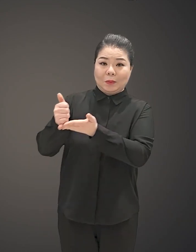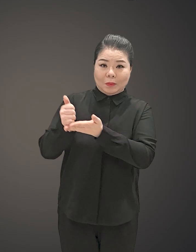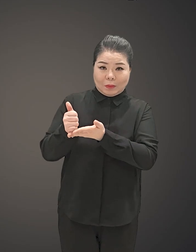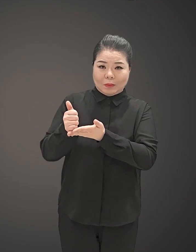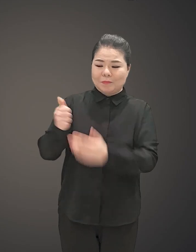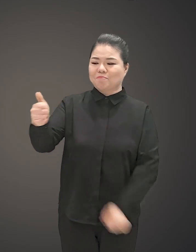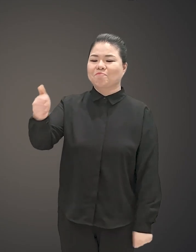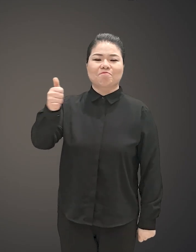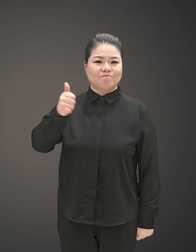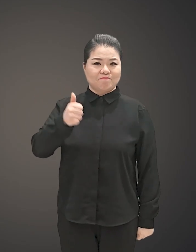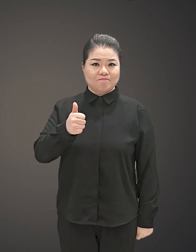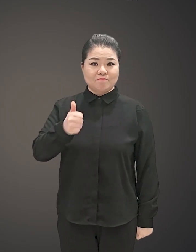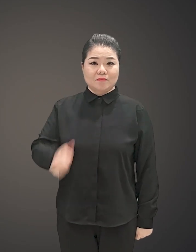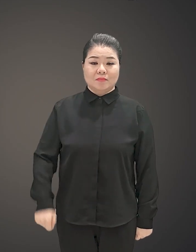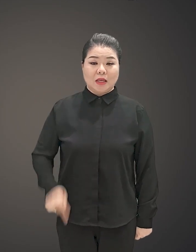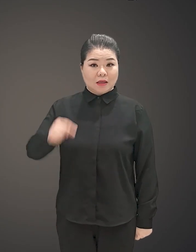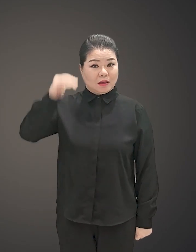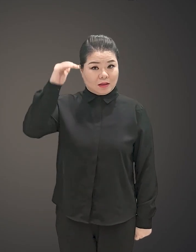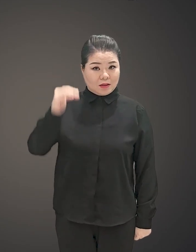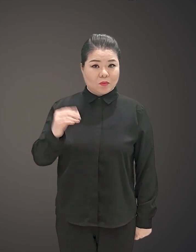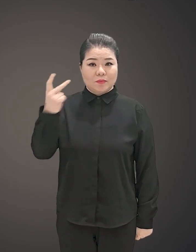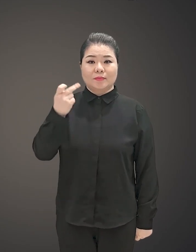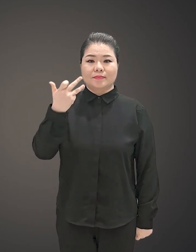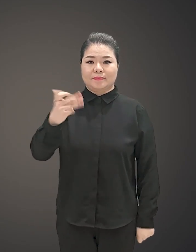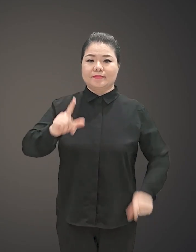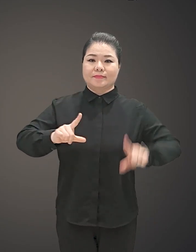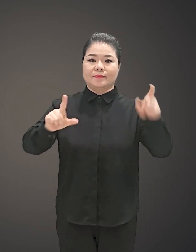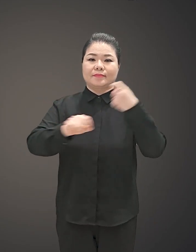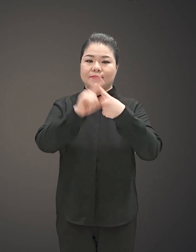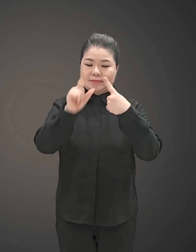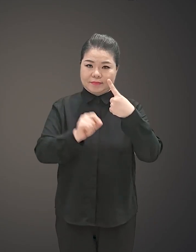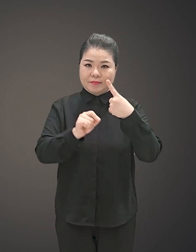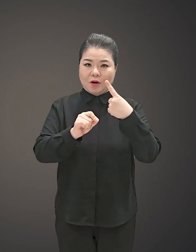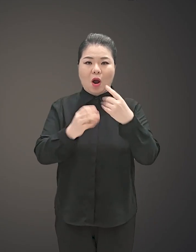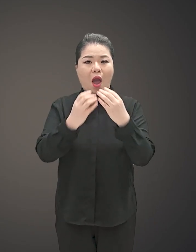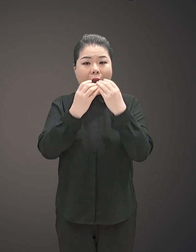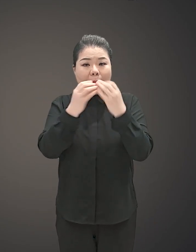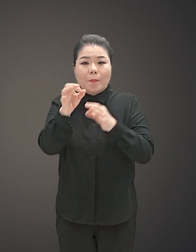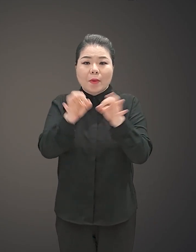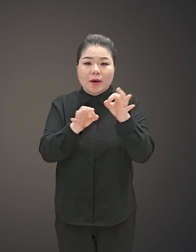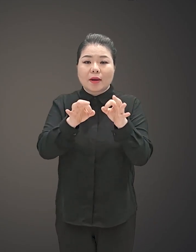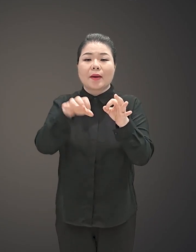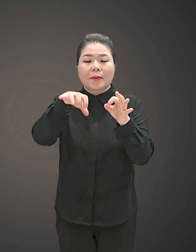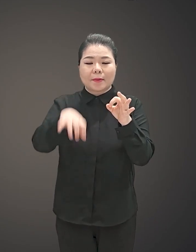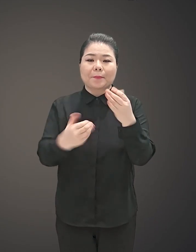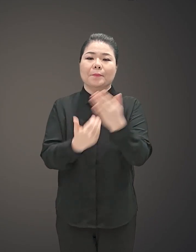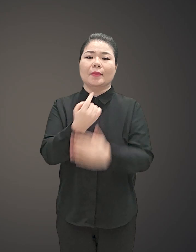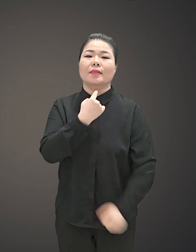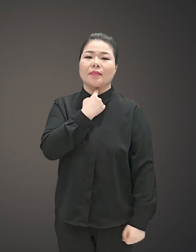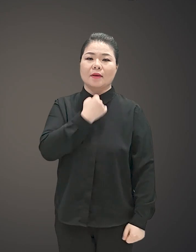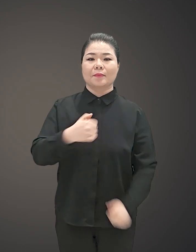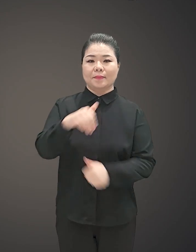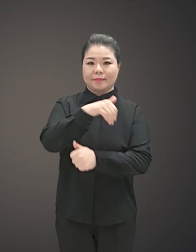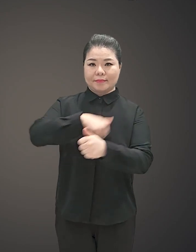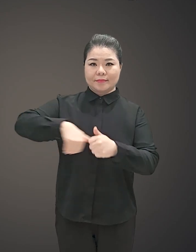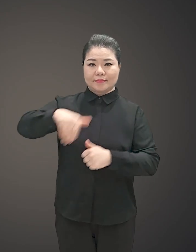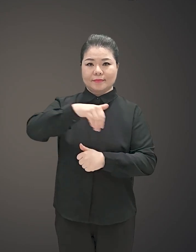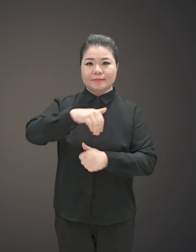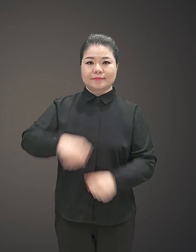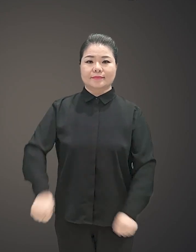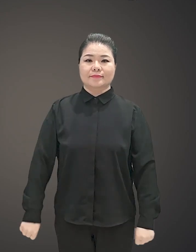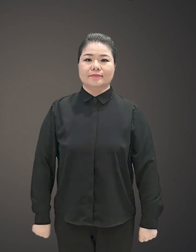진상곡의 갑시가 등장했다. 다음은 2018년 11월 어느 햄버거 매장에서 있었던 일을 각색한 것이다.